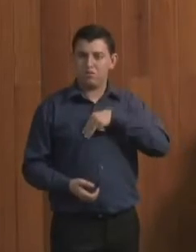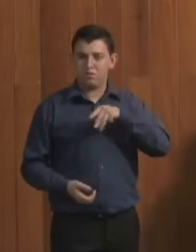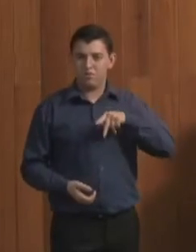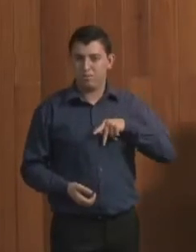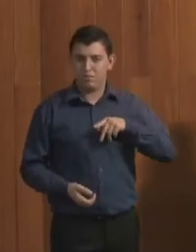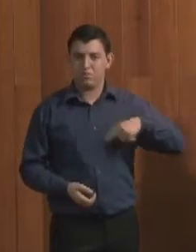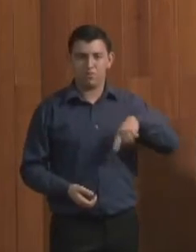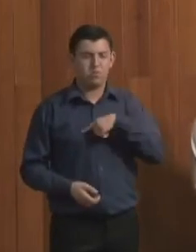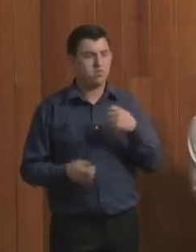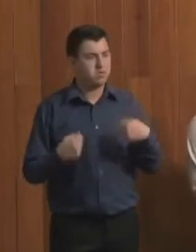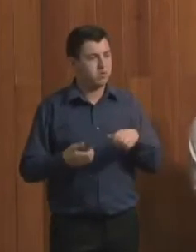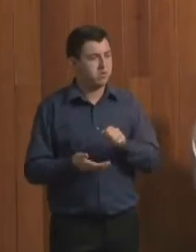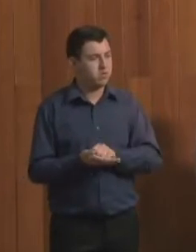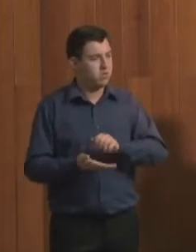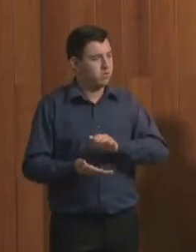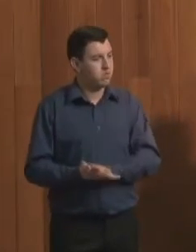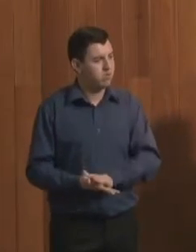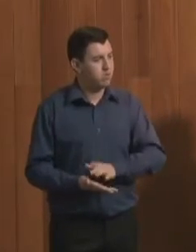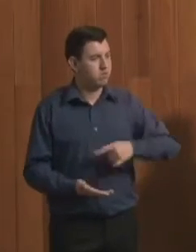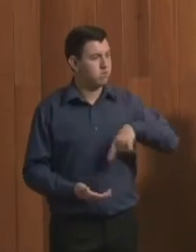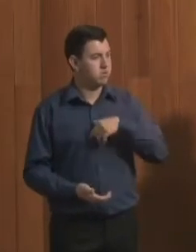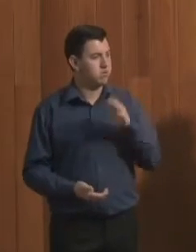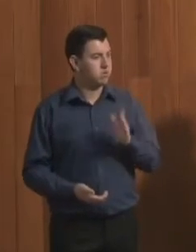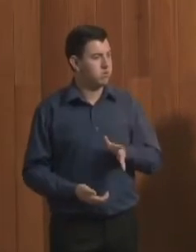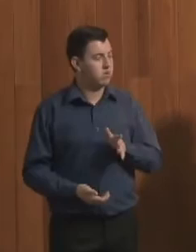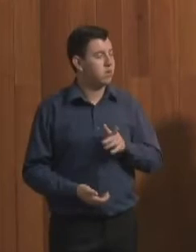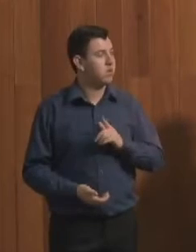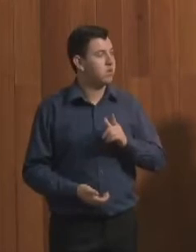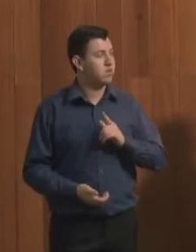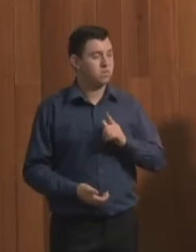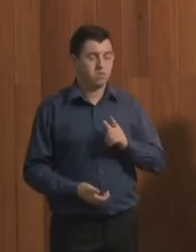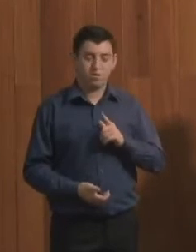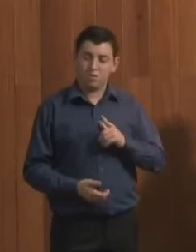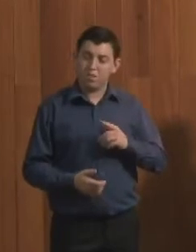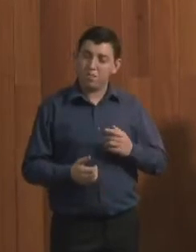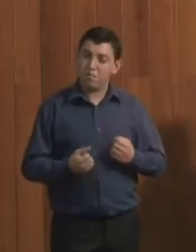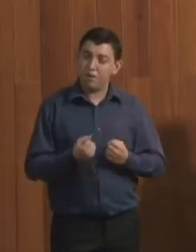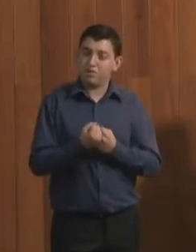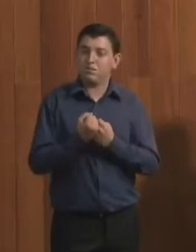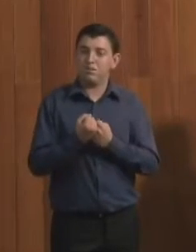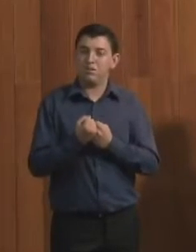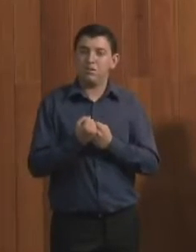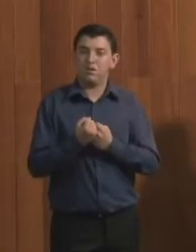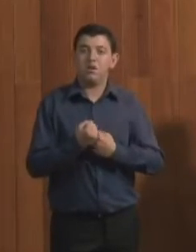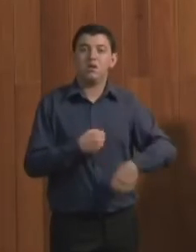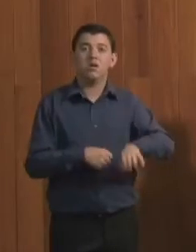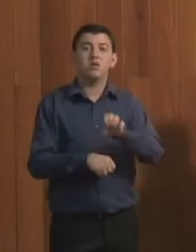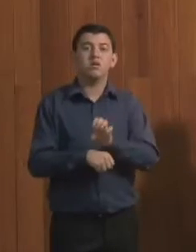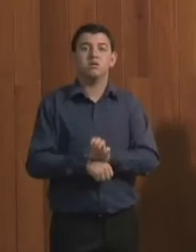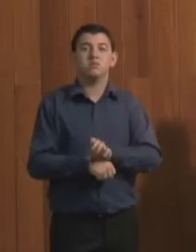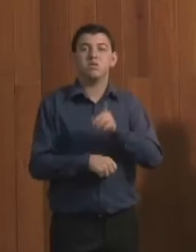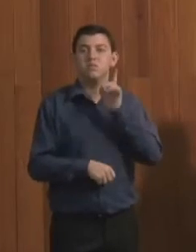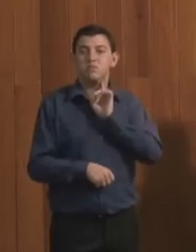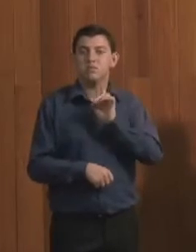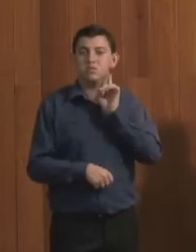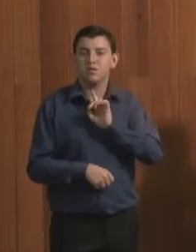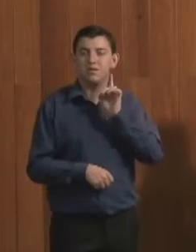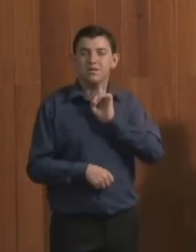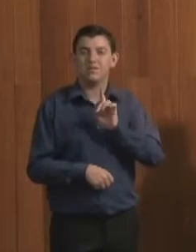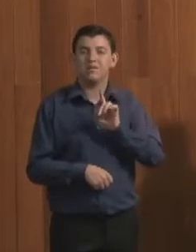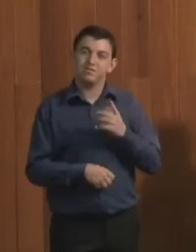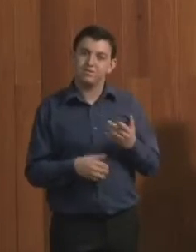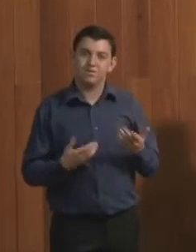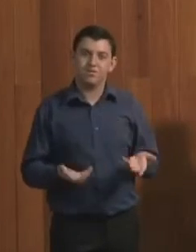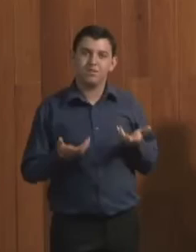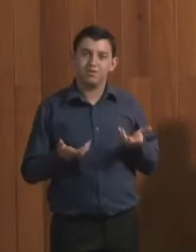tem que registrar, temos uma parceria, né, em Minas Gerais, já histórica, de muito tempo, temos que destacar essa parceria em